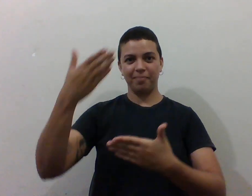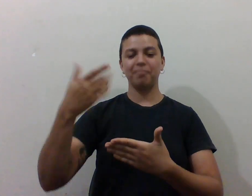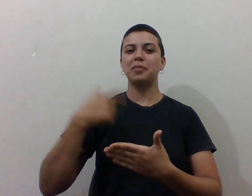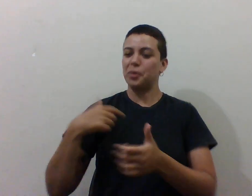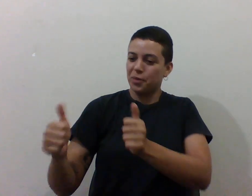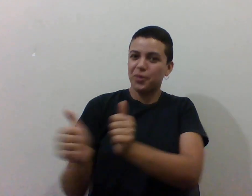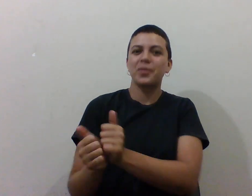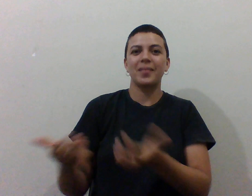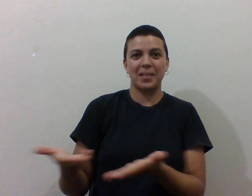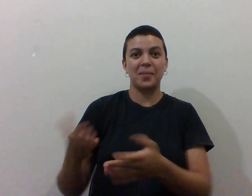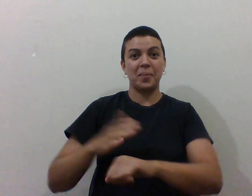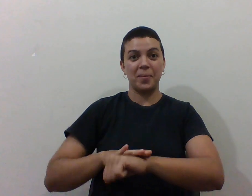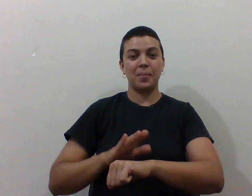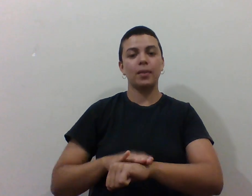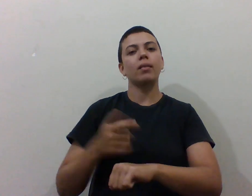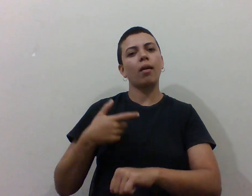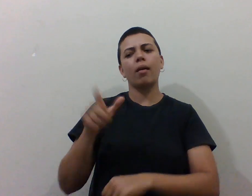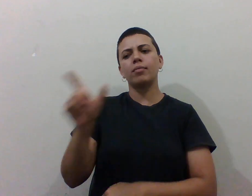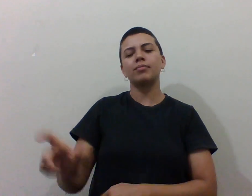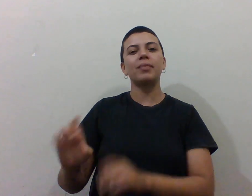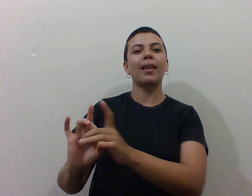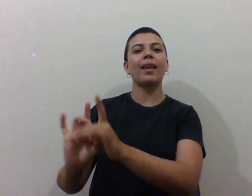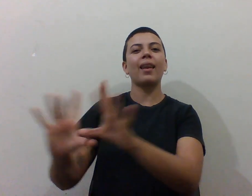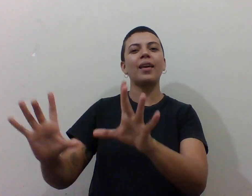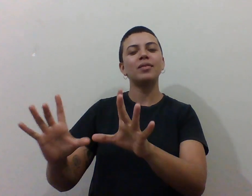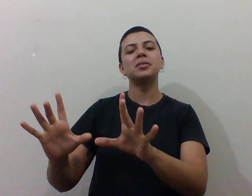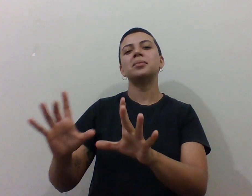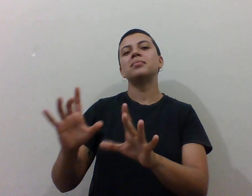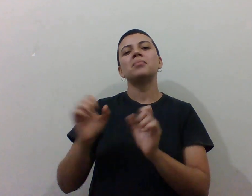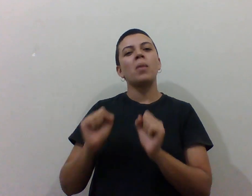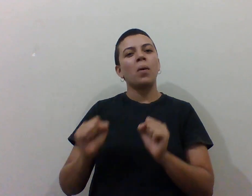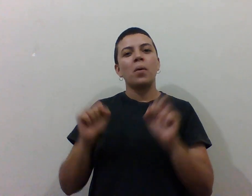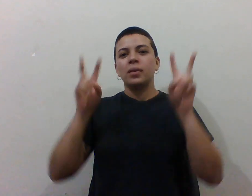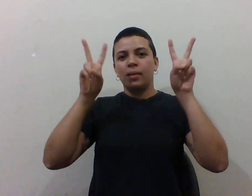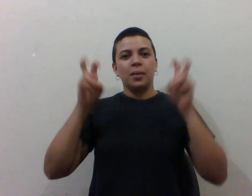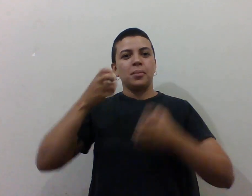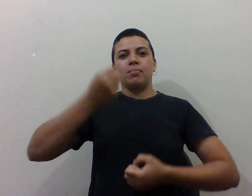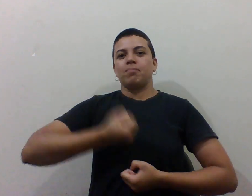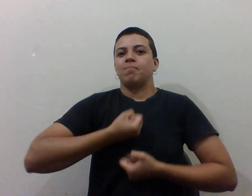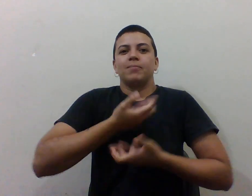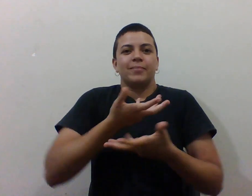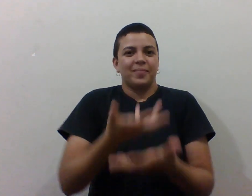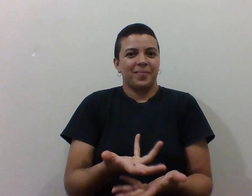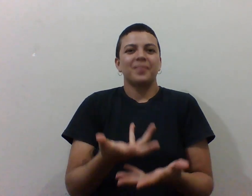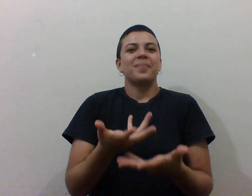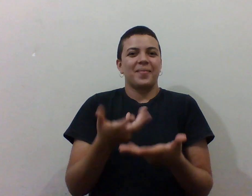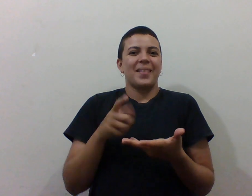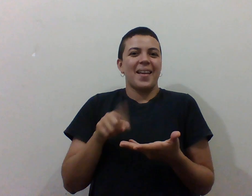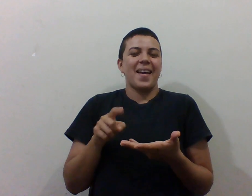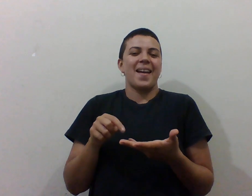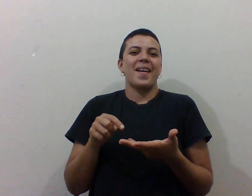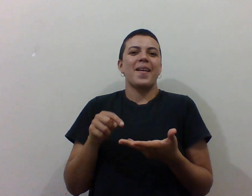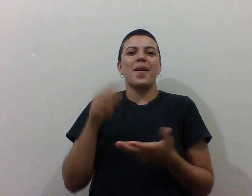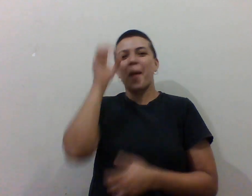Eu quero passar a palavra para que ela possa falar agora, expressar o que nos trouxe para o aprendizado da noite. É